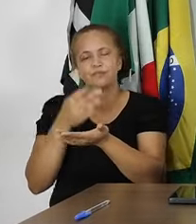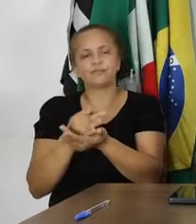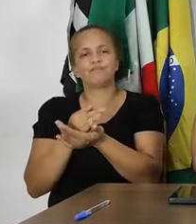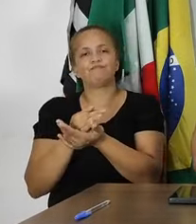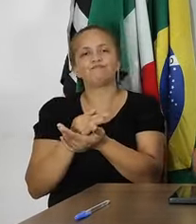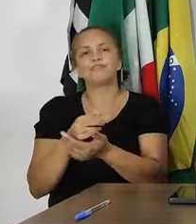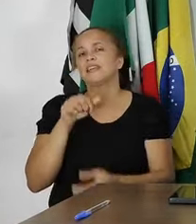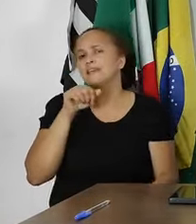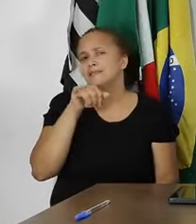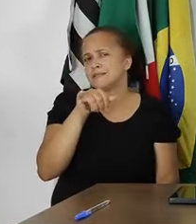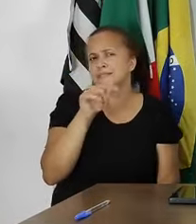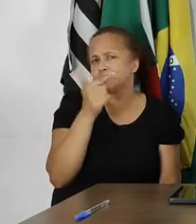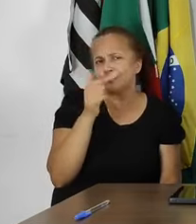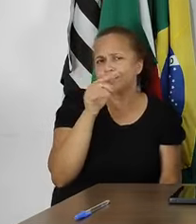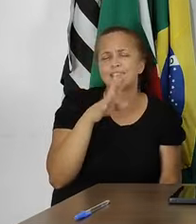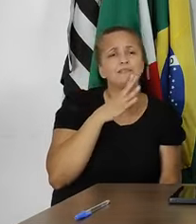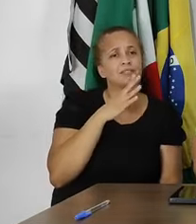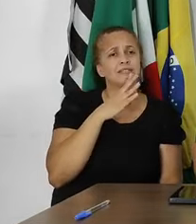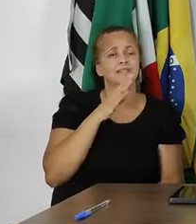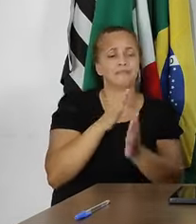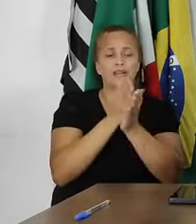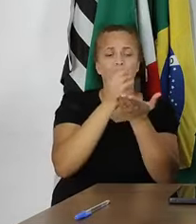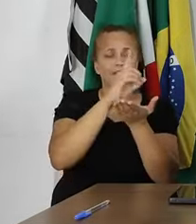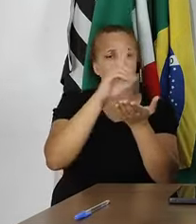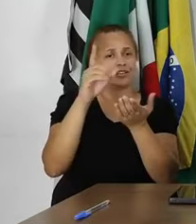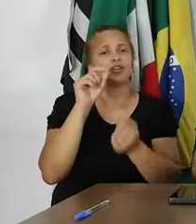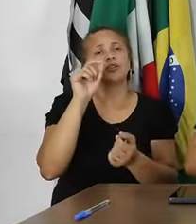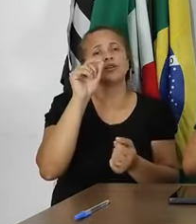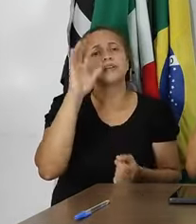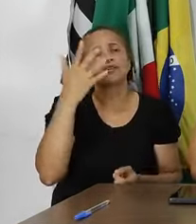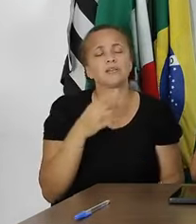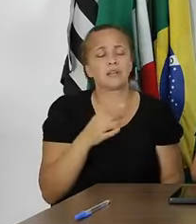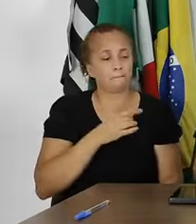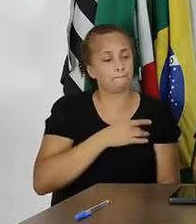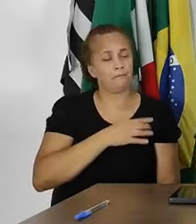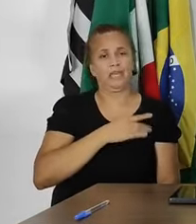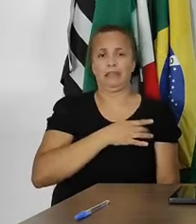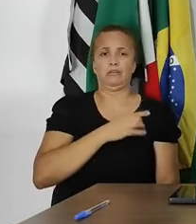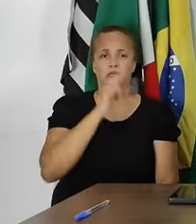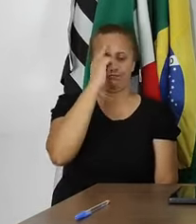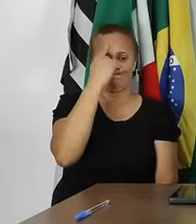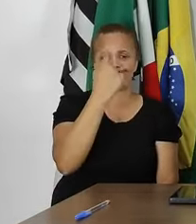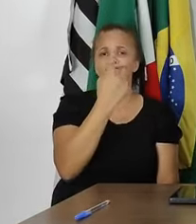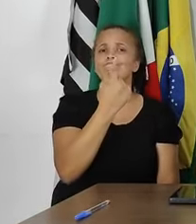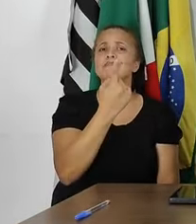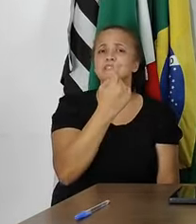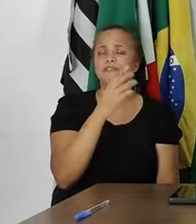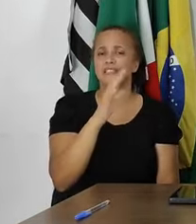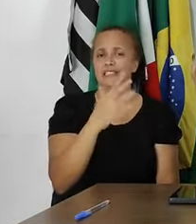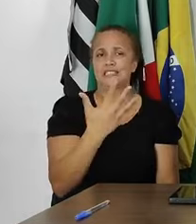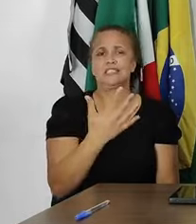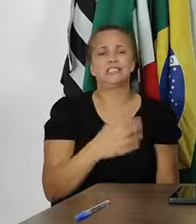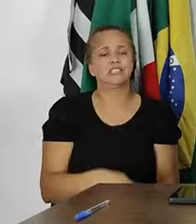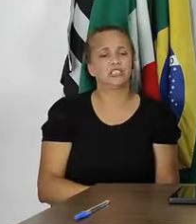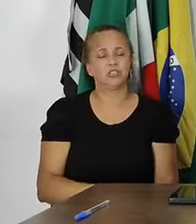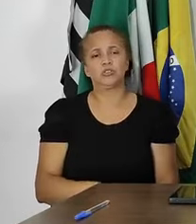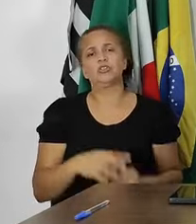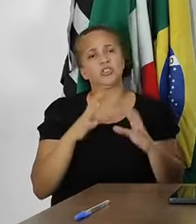a ignorância domina, o medo domina, a dúvida domina. Tudo aquilo